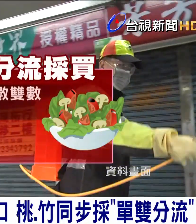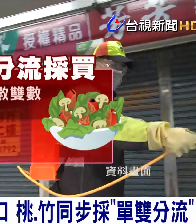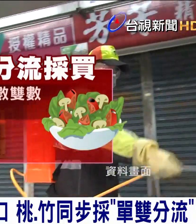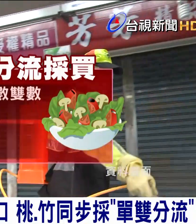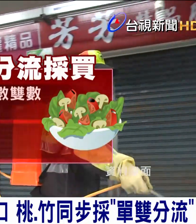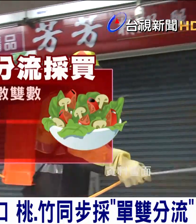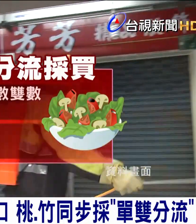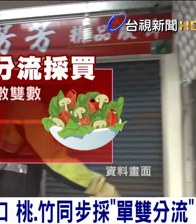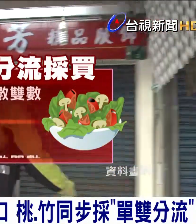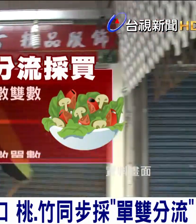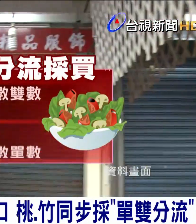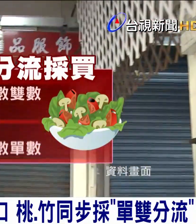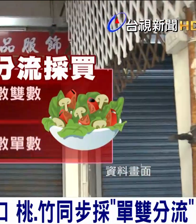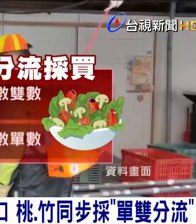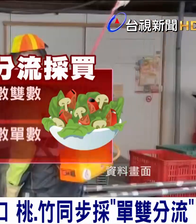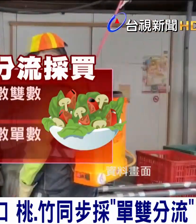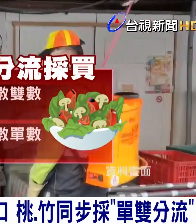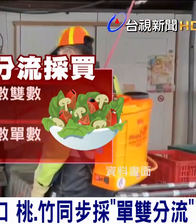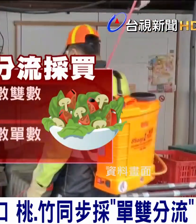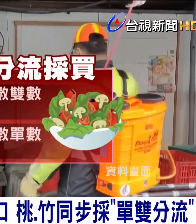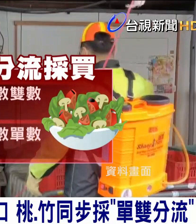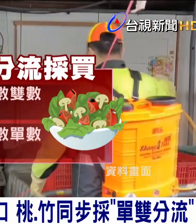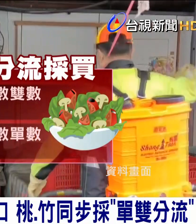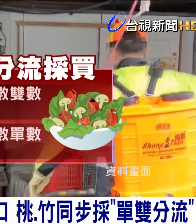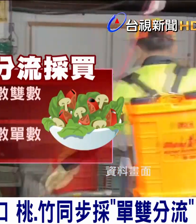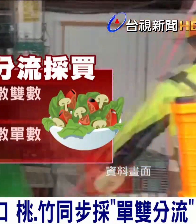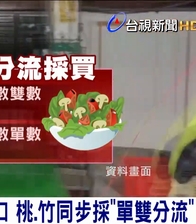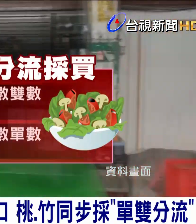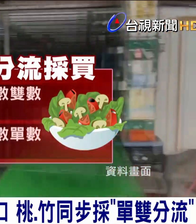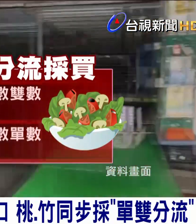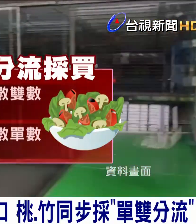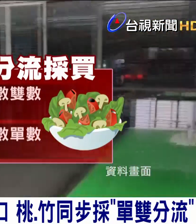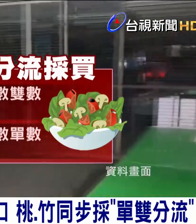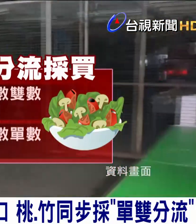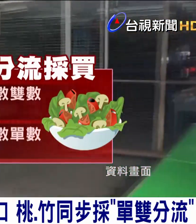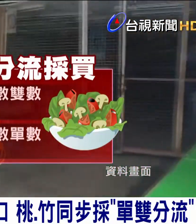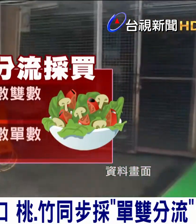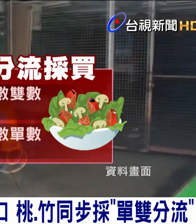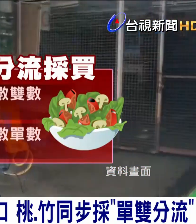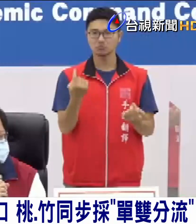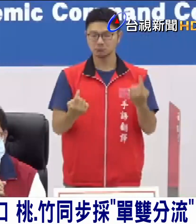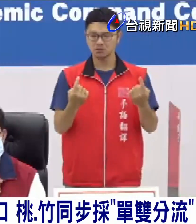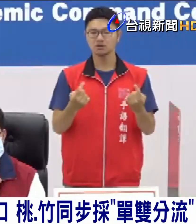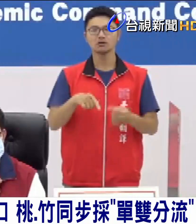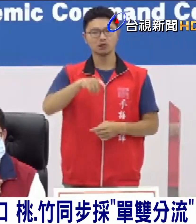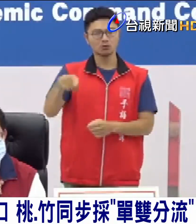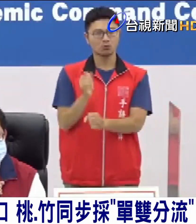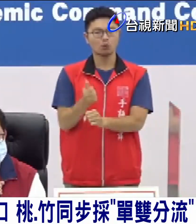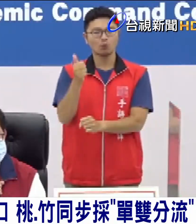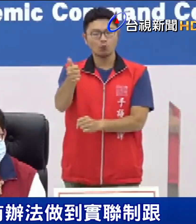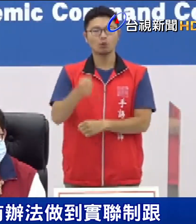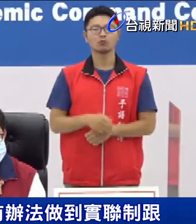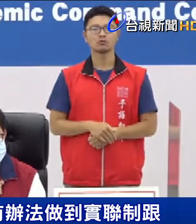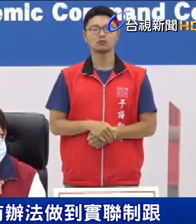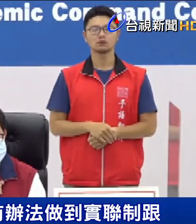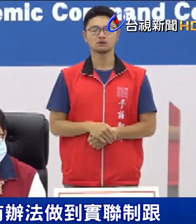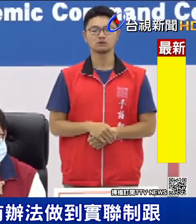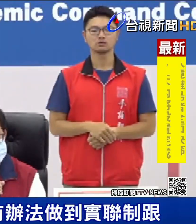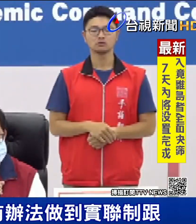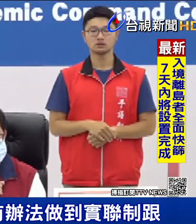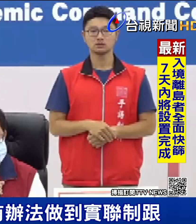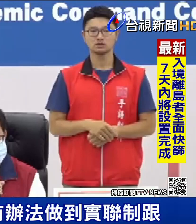四、六进行采买；身份证字号尾数单数者，则是三、五日才能采买。 传统市场没有办法做